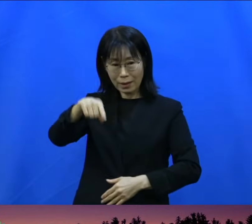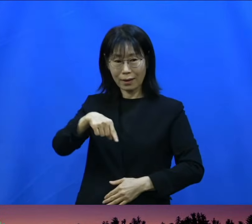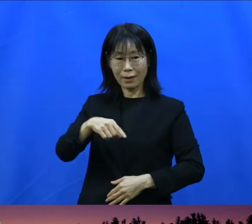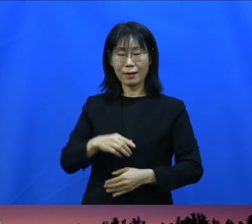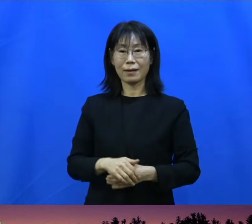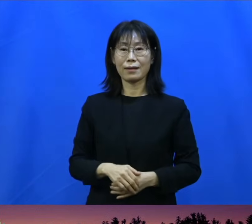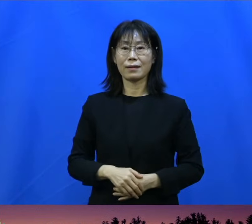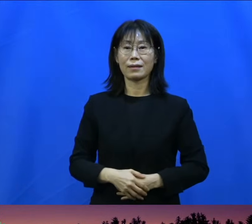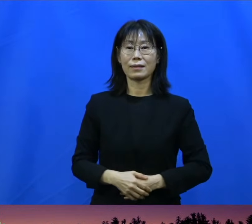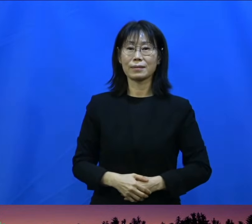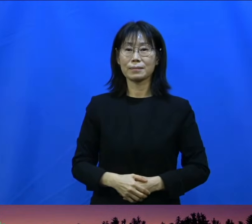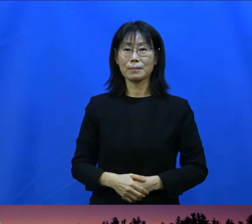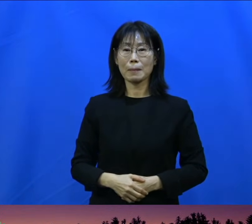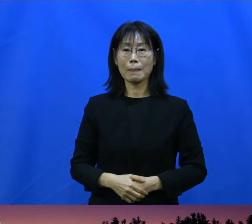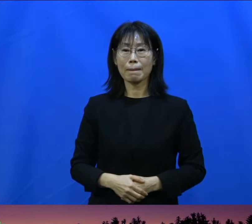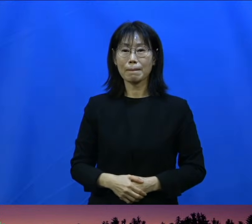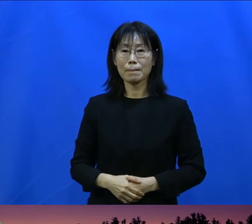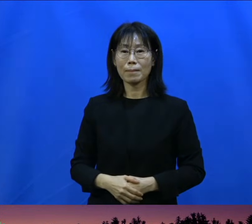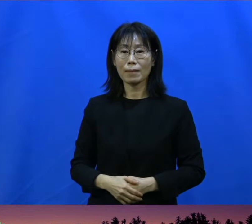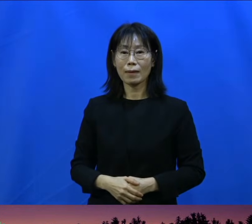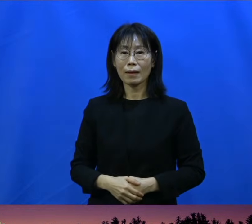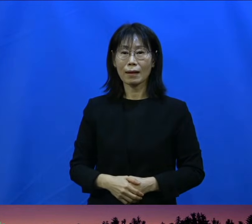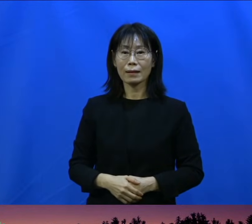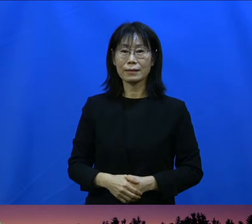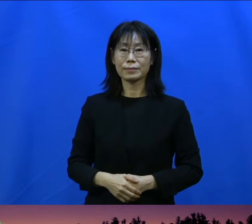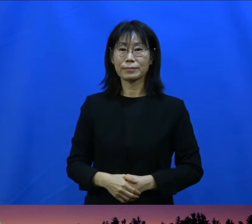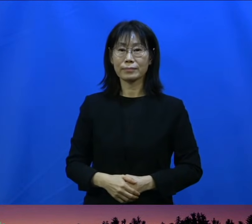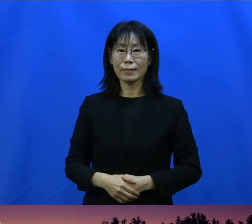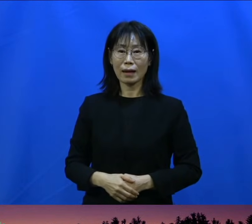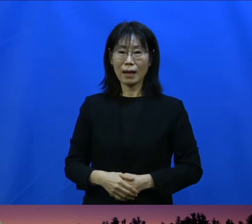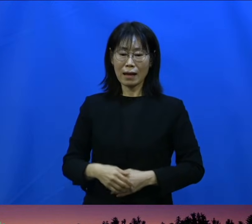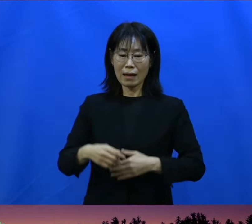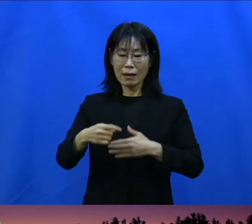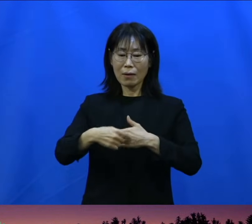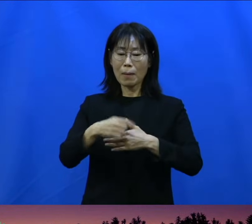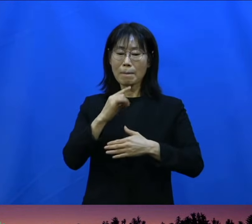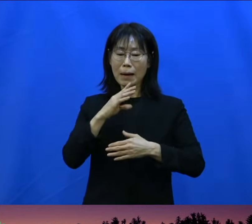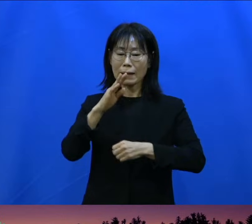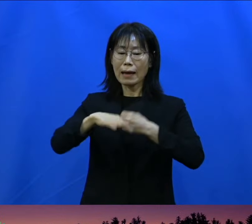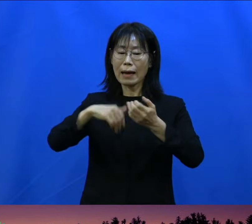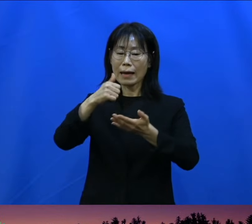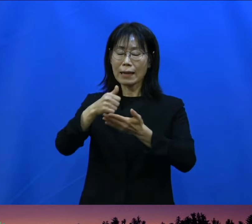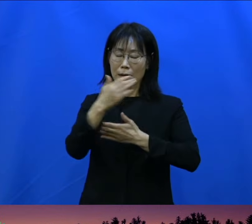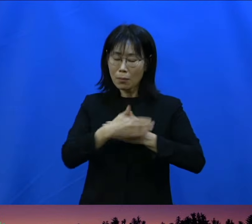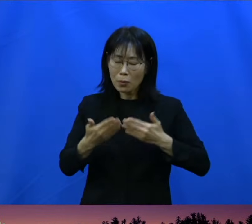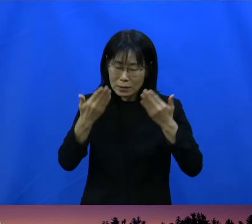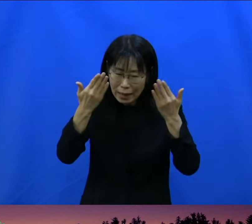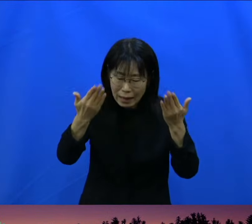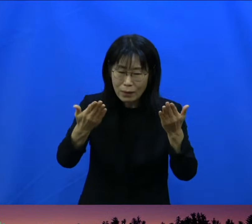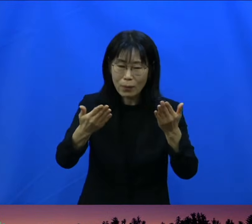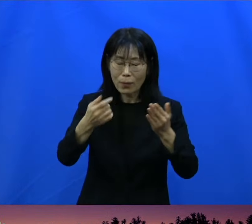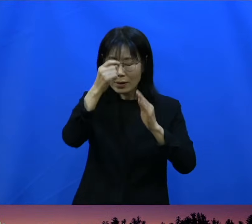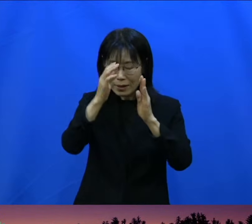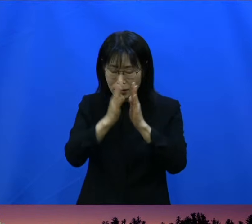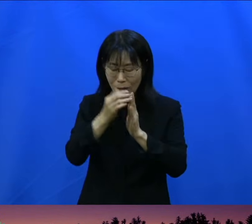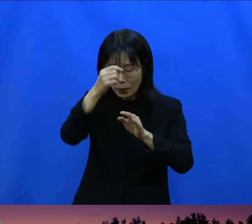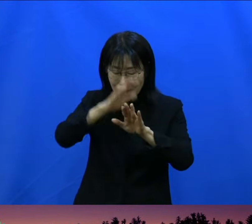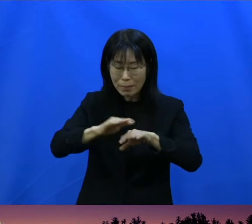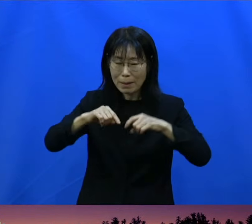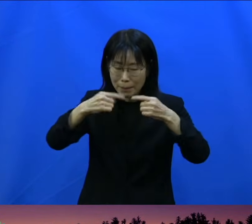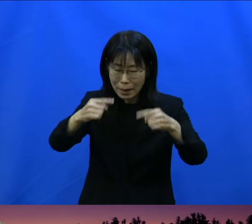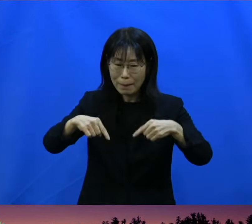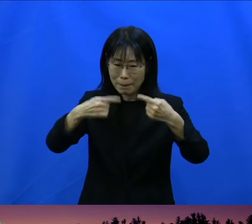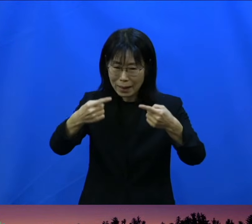하나님보다 항상 자신을 위에 올려놓는 거죠. 겉은 하나님이라고 하고 겉은 하나님의 일을 하는 것 같은데 자기 탑을 쌓는 거.